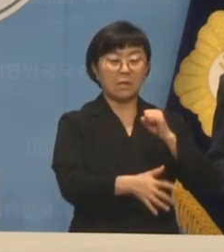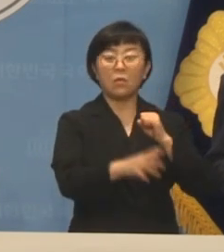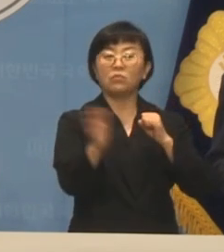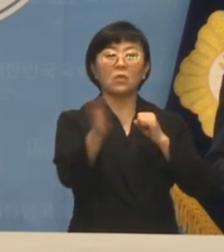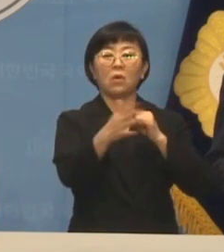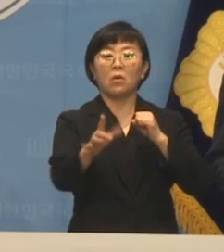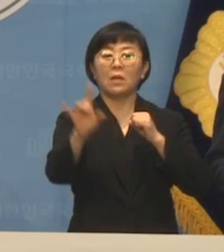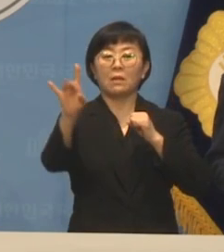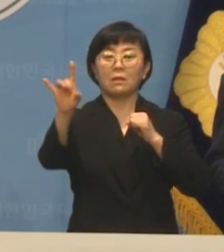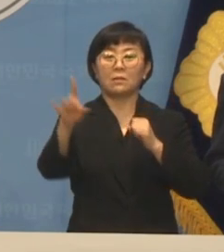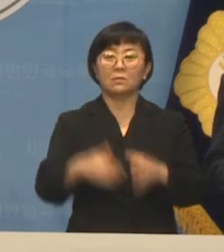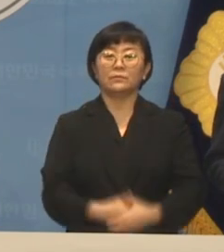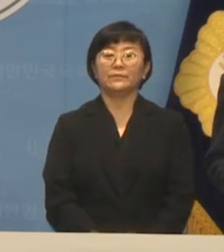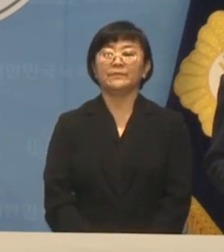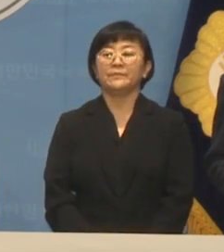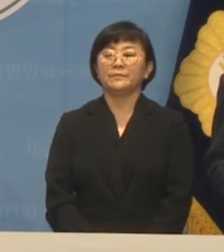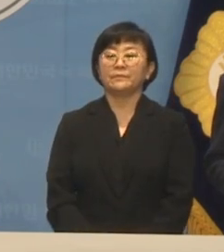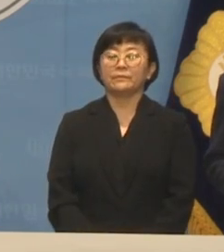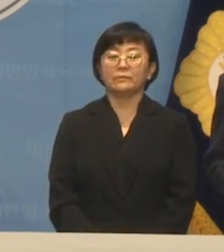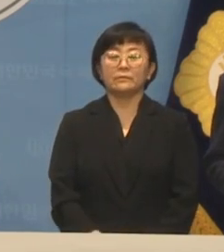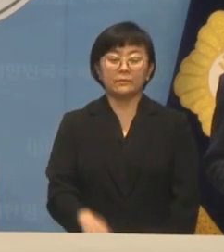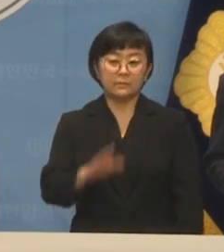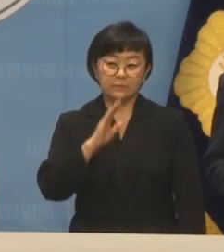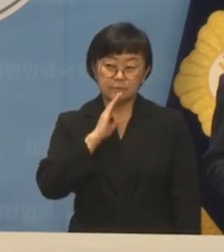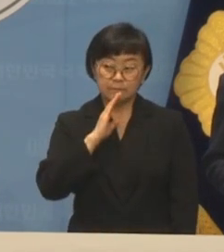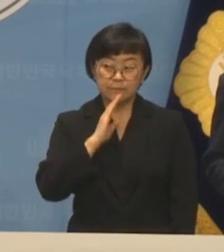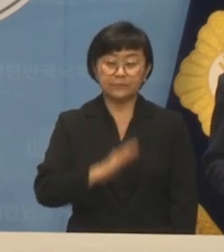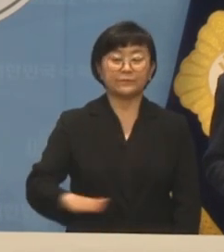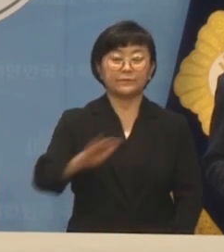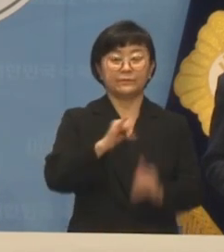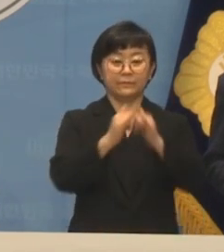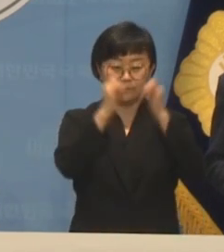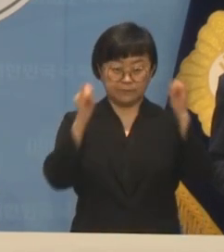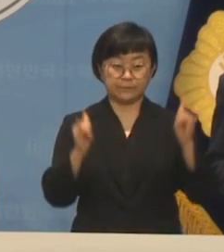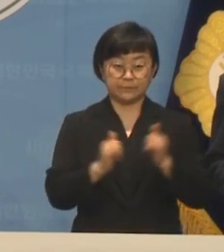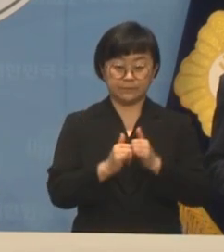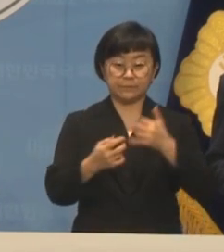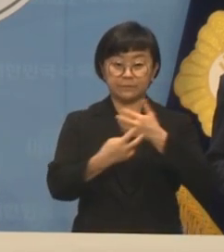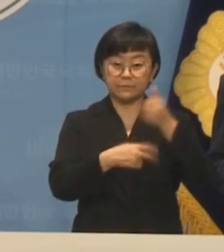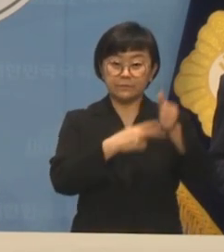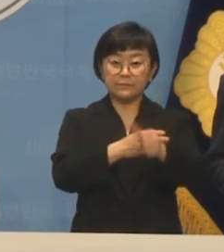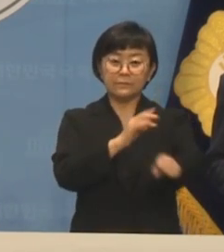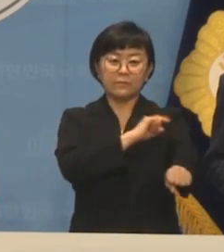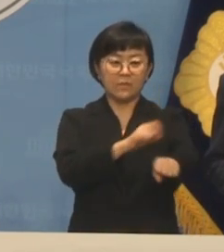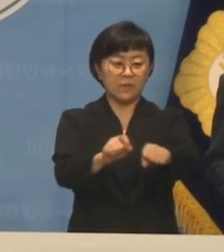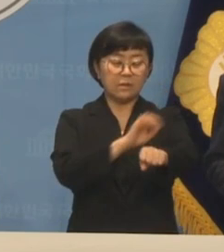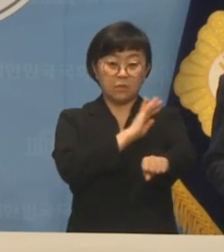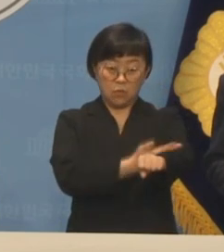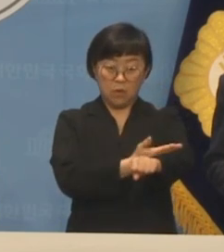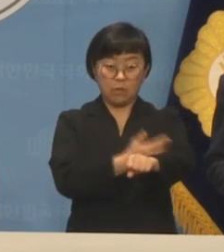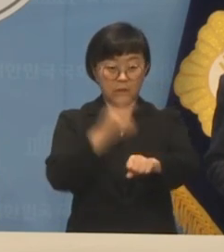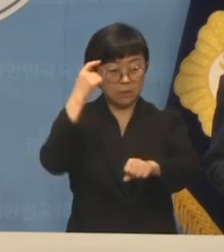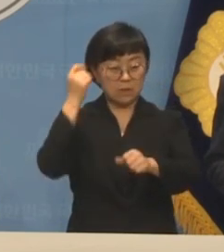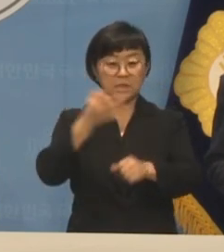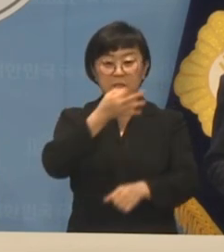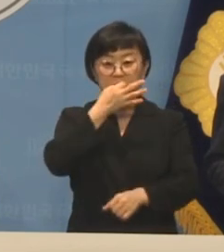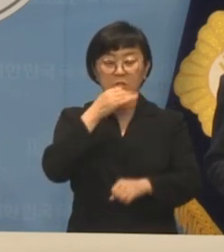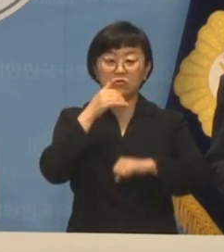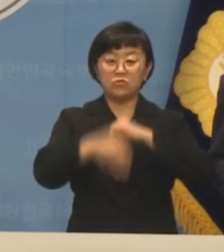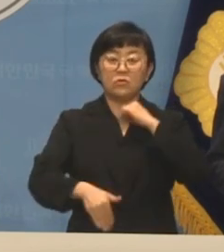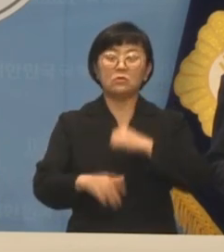어디에도 없습니다. 과연 우리 사회의 의사의 특권의식과 이기주의는